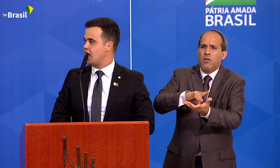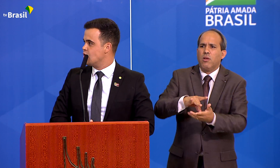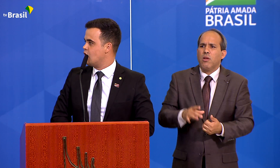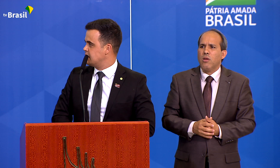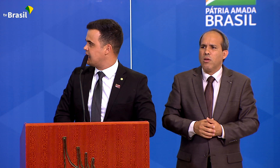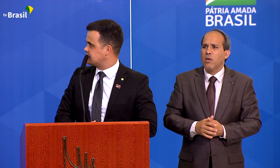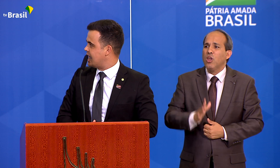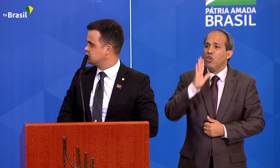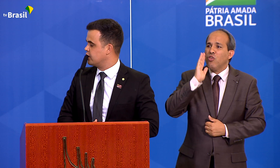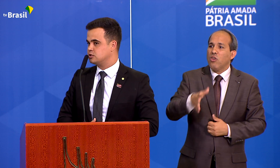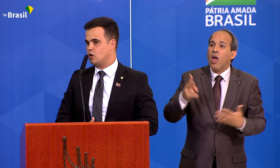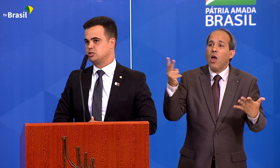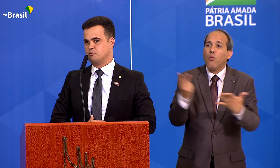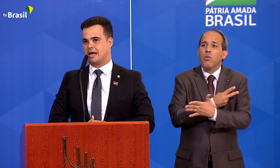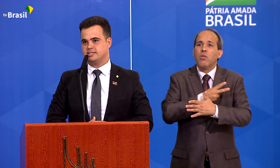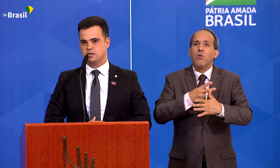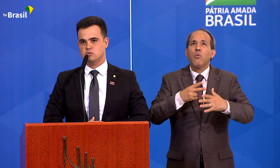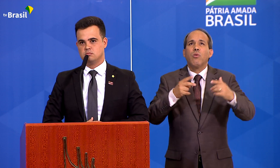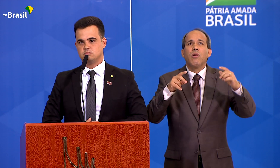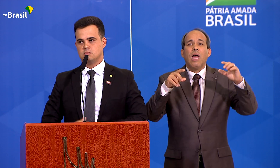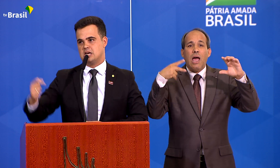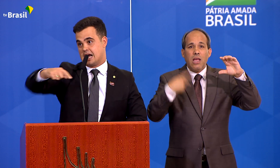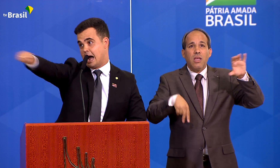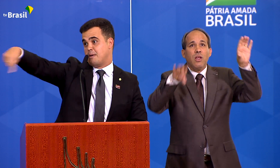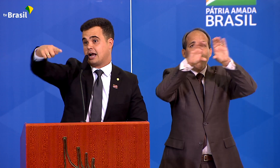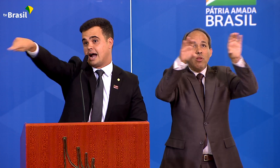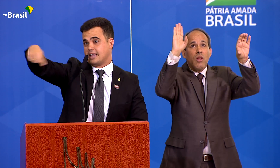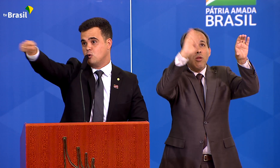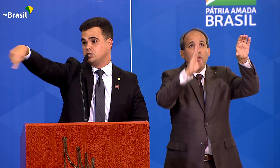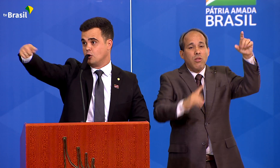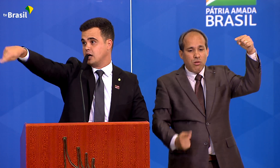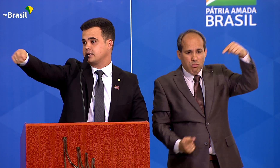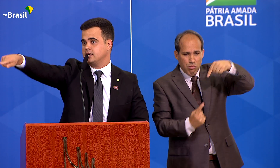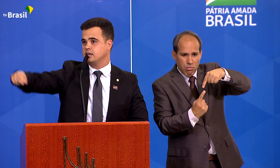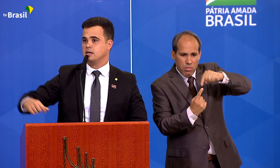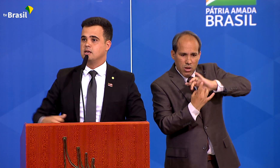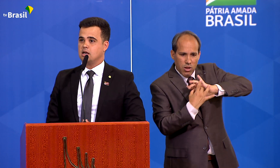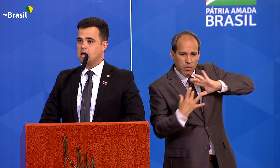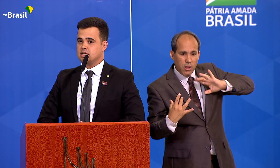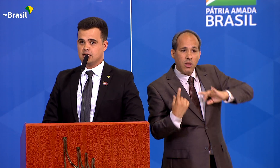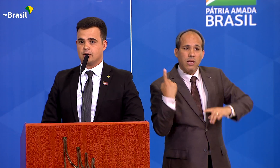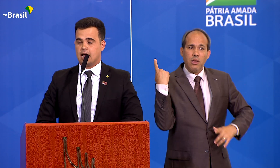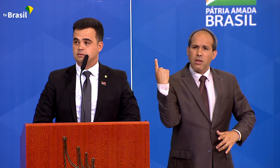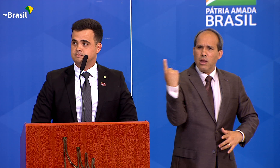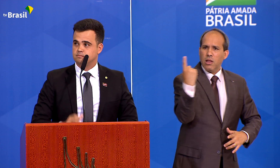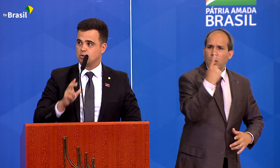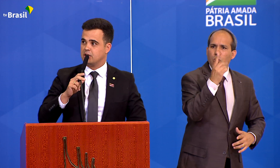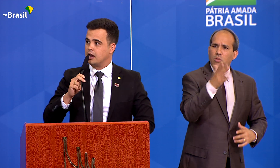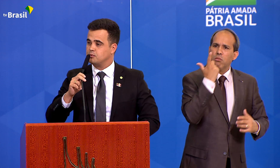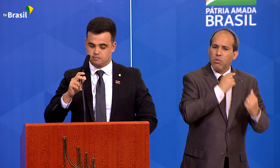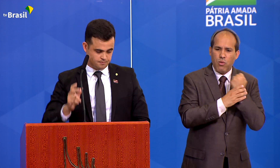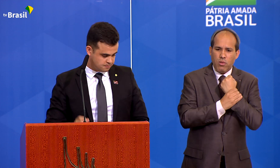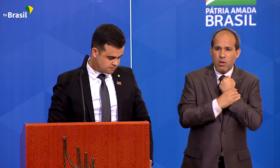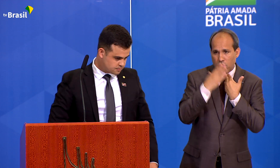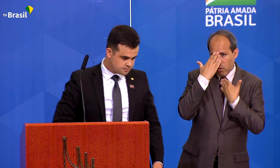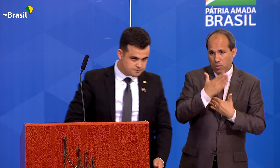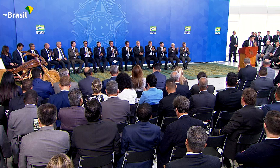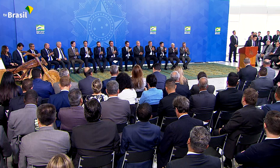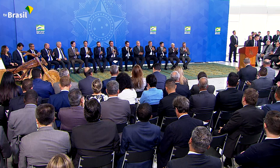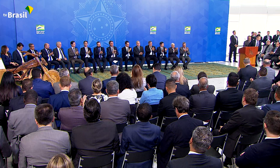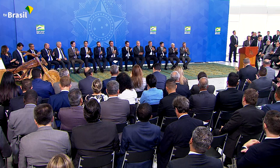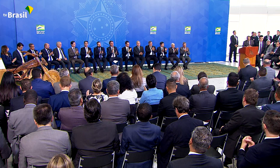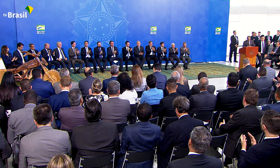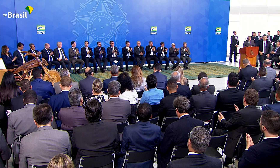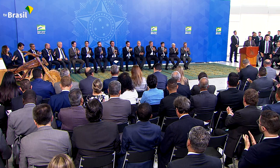já raiou a liberdade no horizonte do Brasil e cabe a cada um de nós aqui a segurá-la obrigado